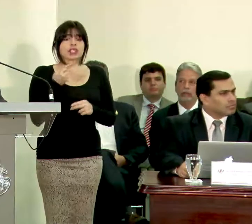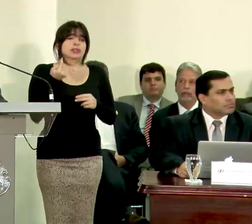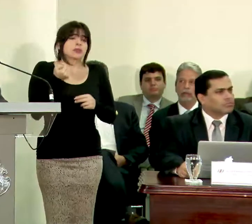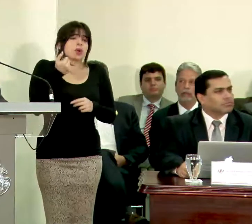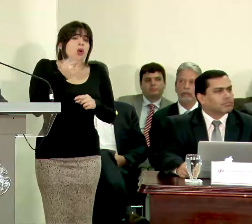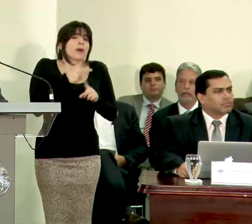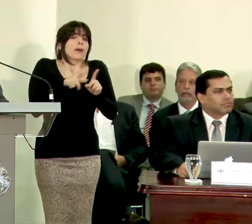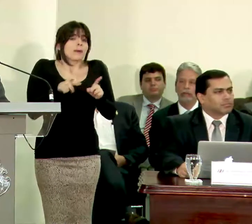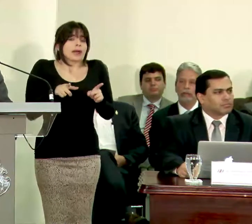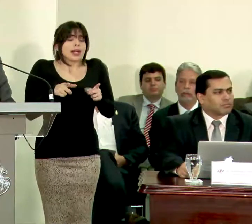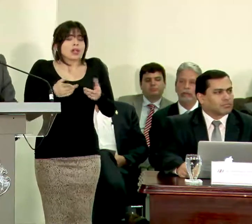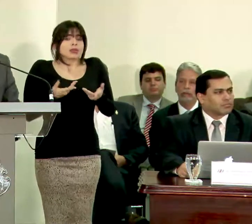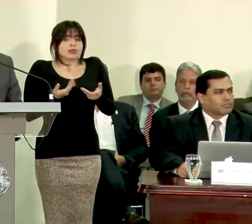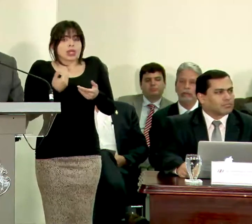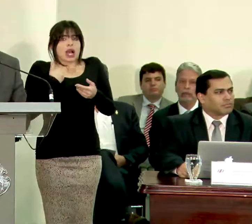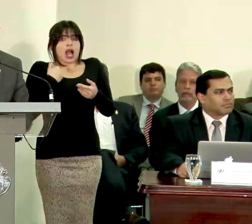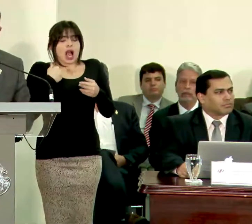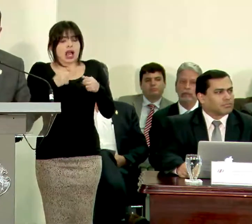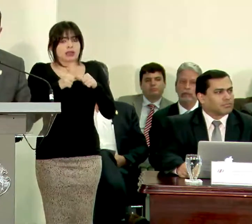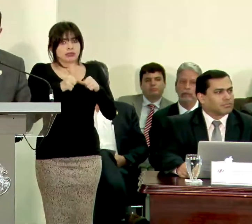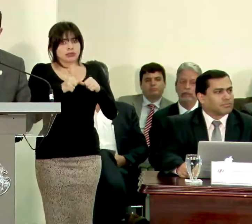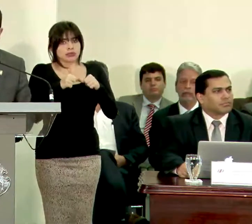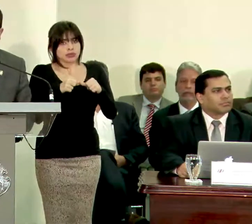leve, pero que tiende